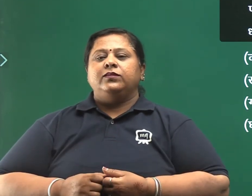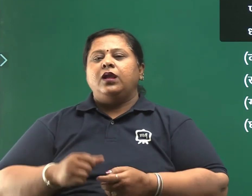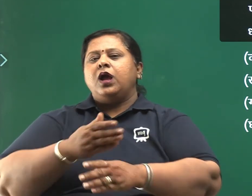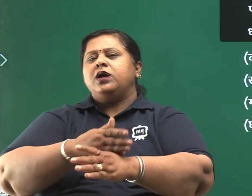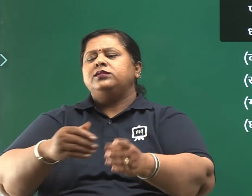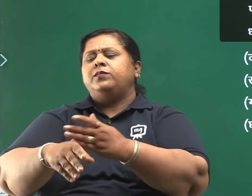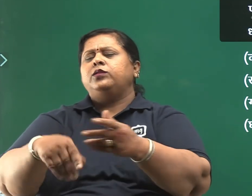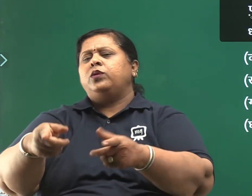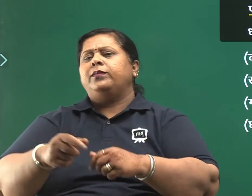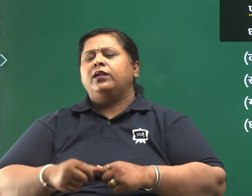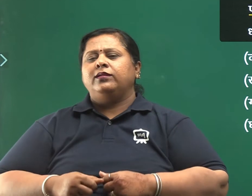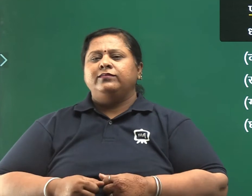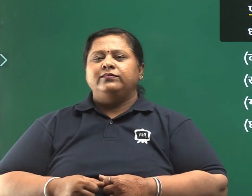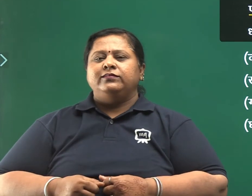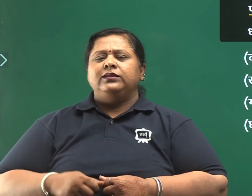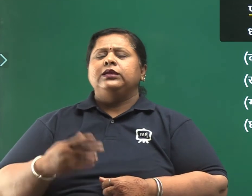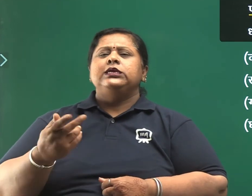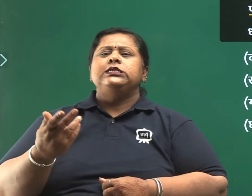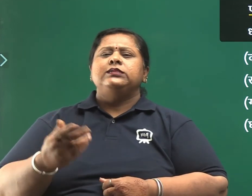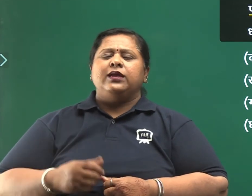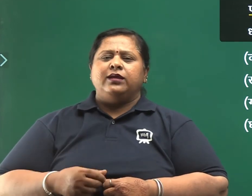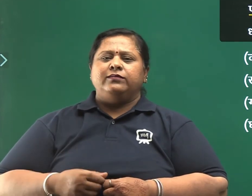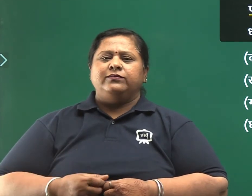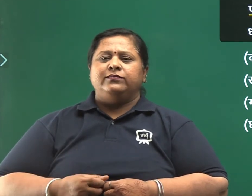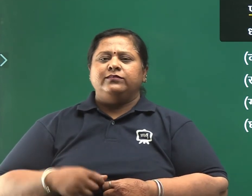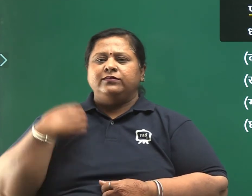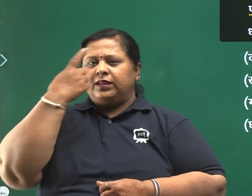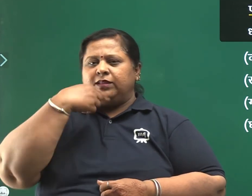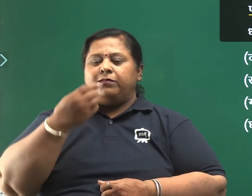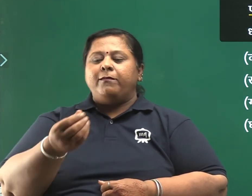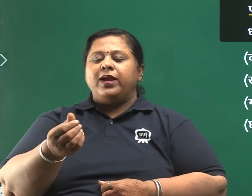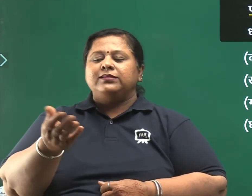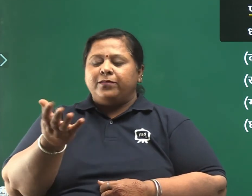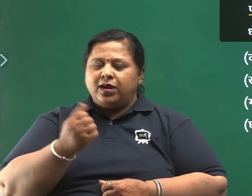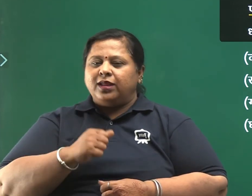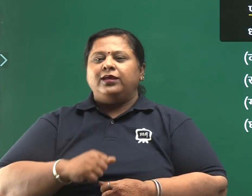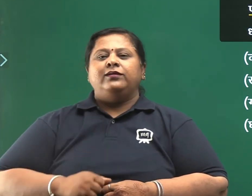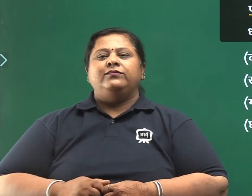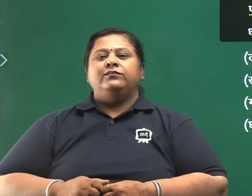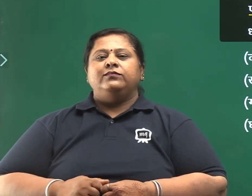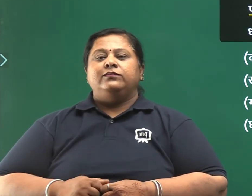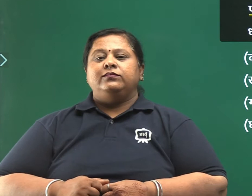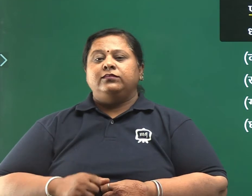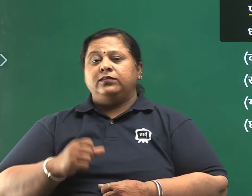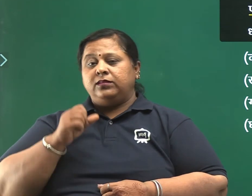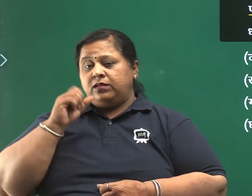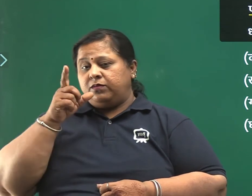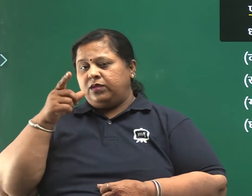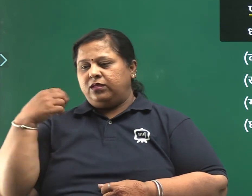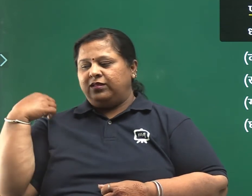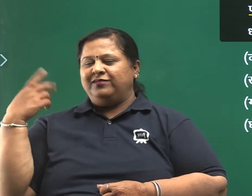असमर्थ होने पर किससे पैसे मांगने की धमकी दी?